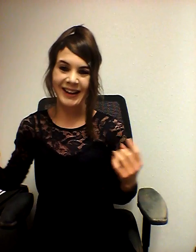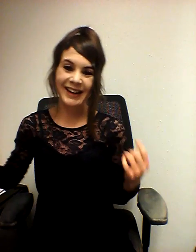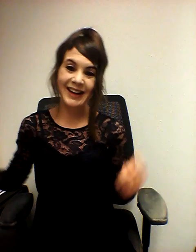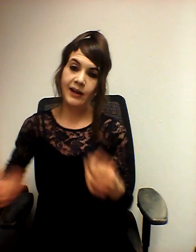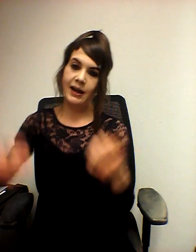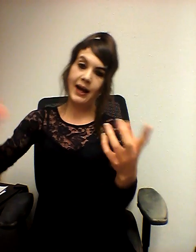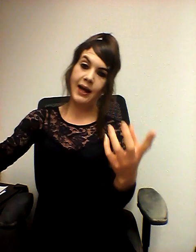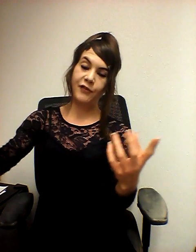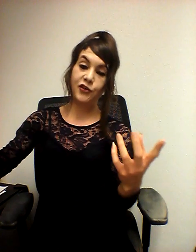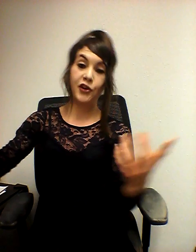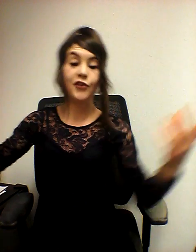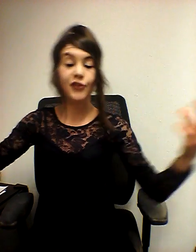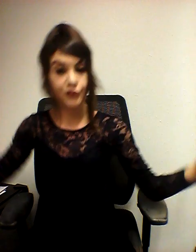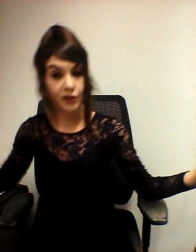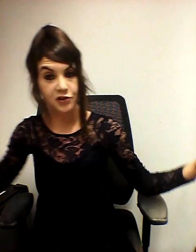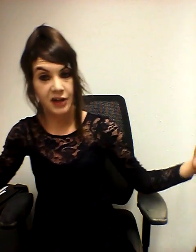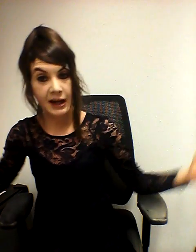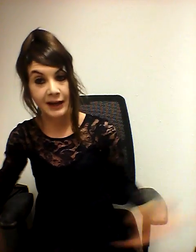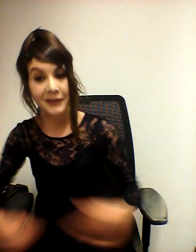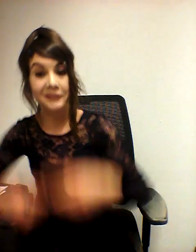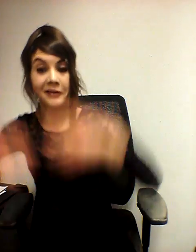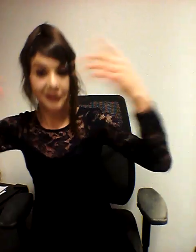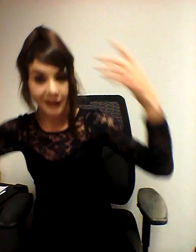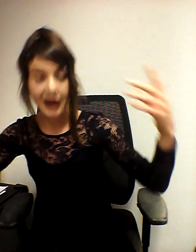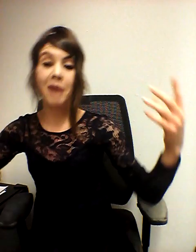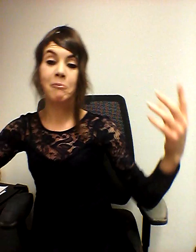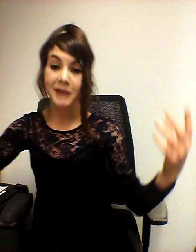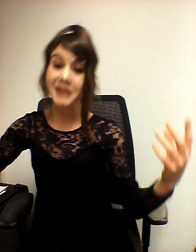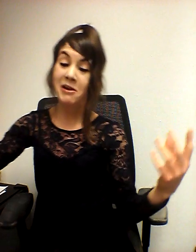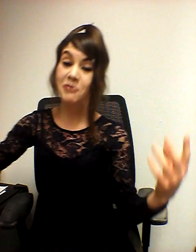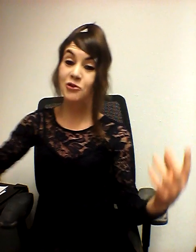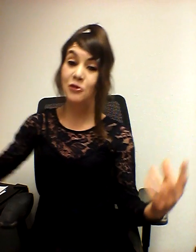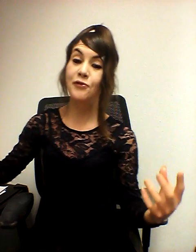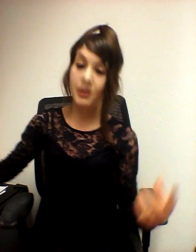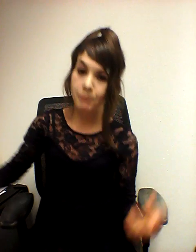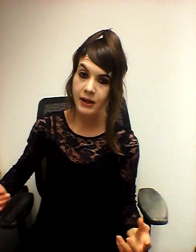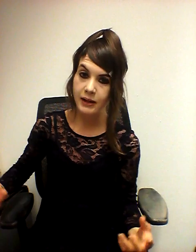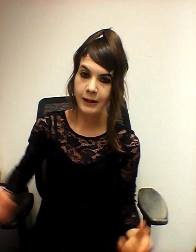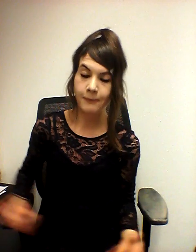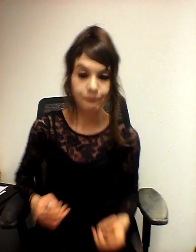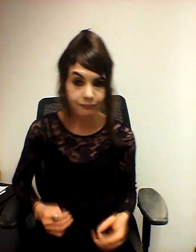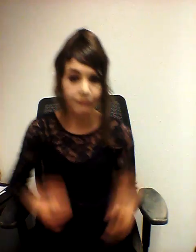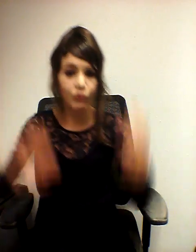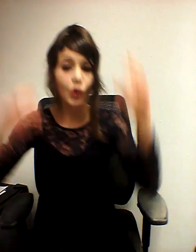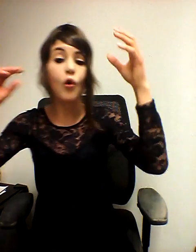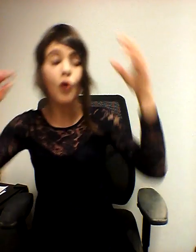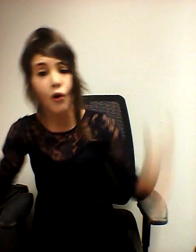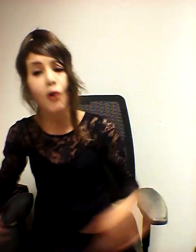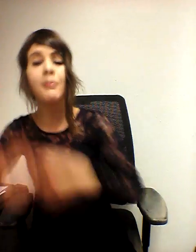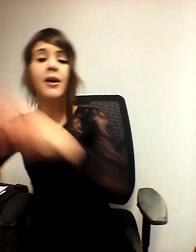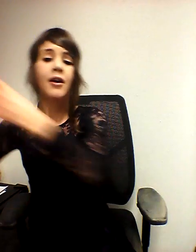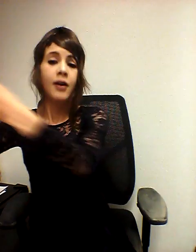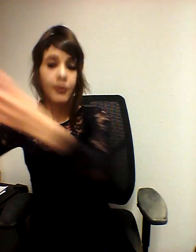en eiwitten dat zijn aminozuur verbindingen om